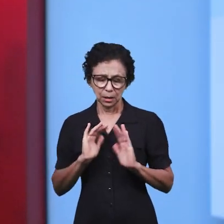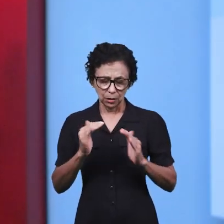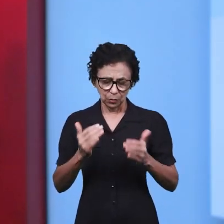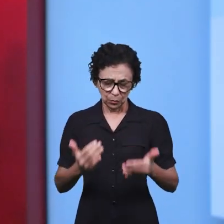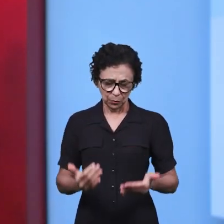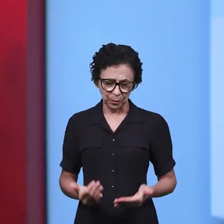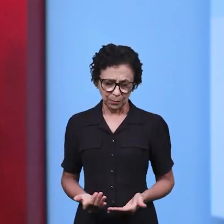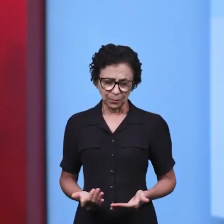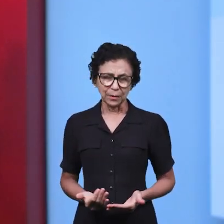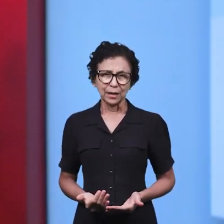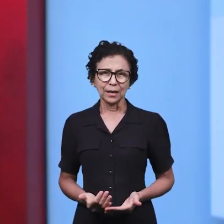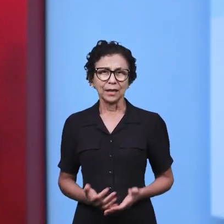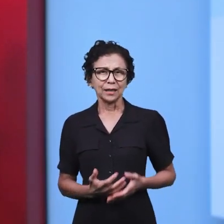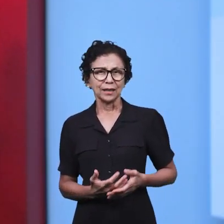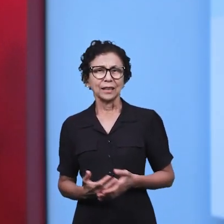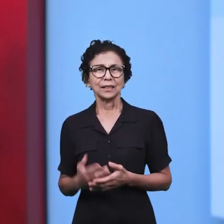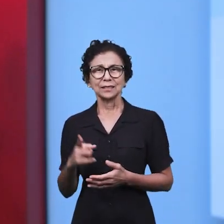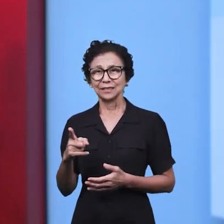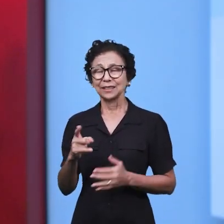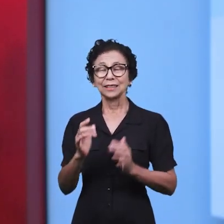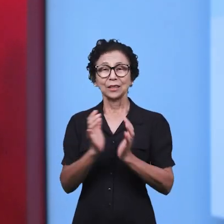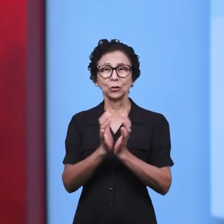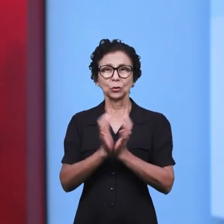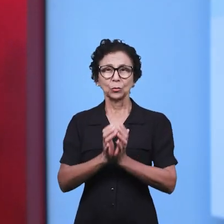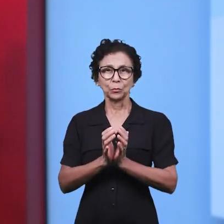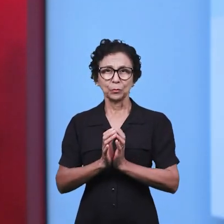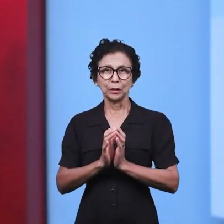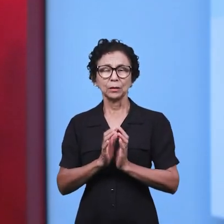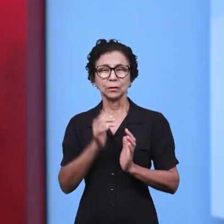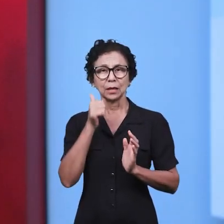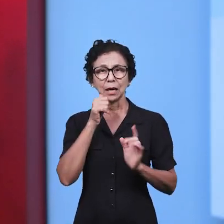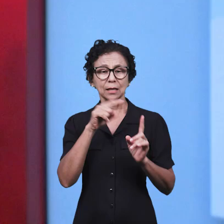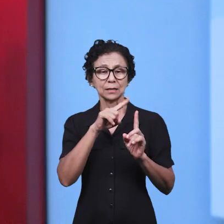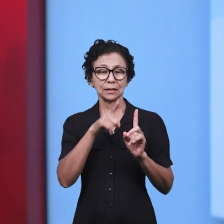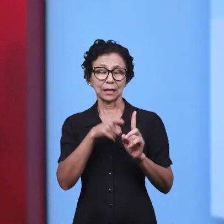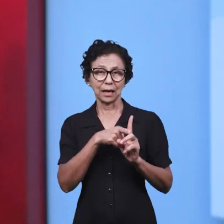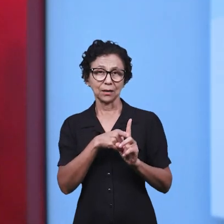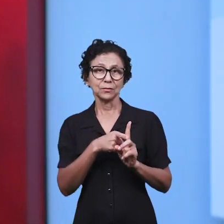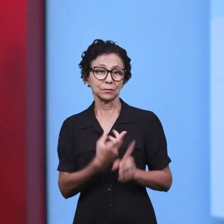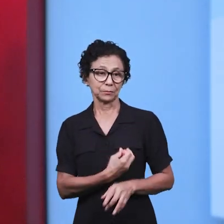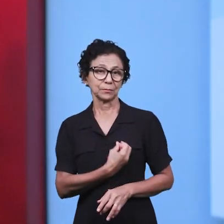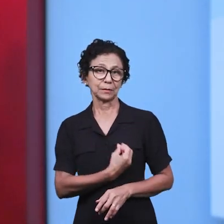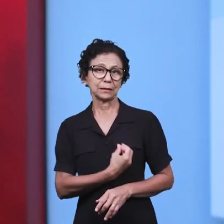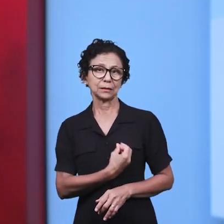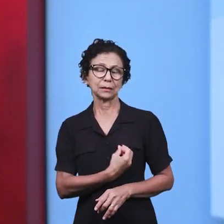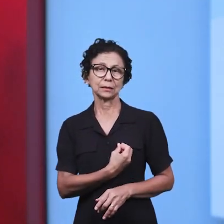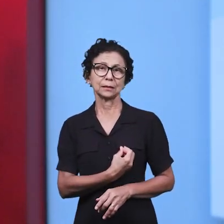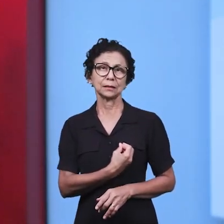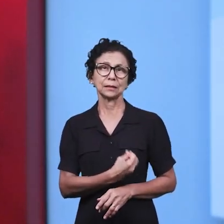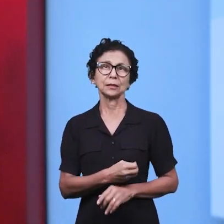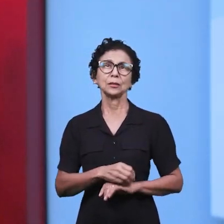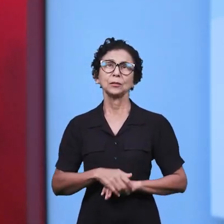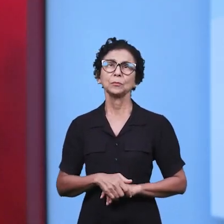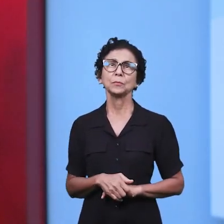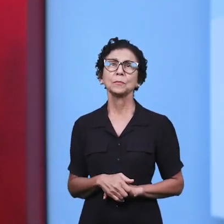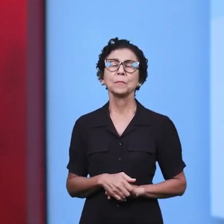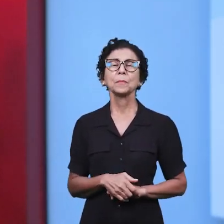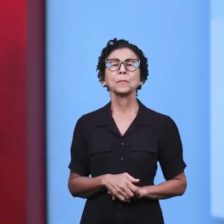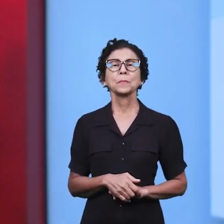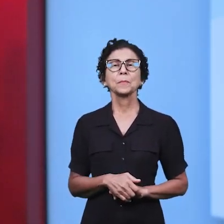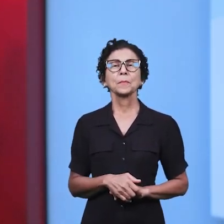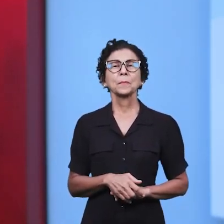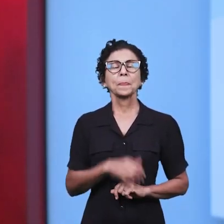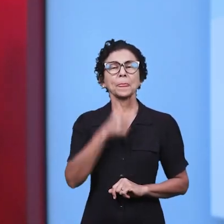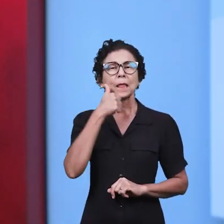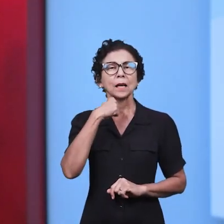está ali já na classe dos bebês, não é verdade? As gestantes já participam dessa classe, uma bênção do Senhor para as mães dos bebês, e